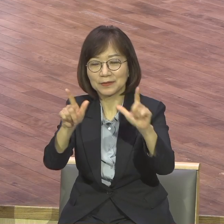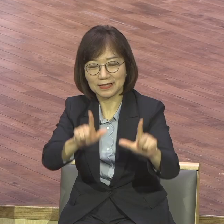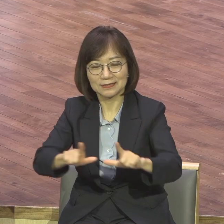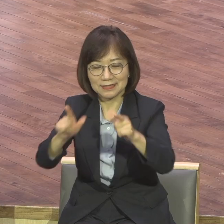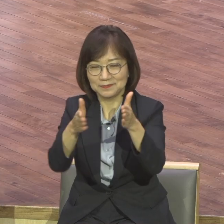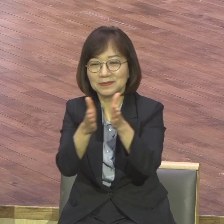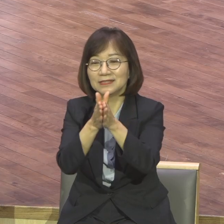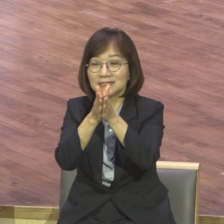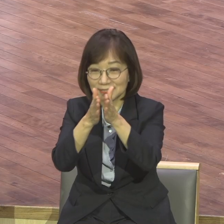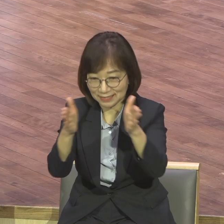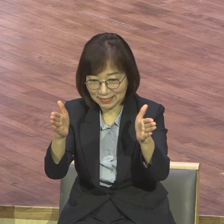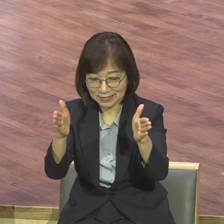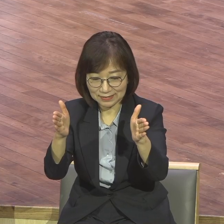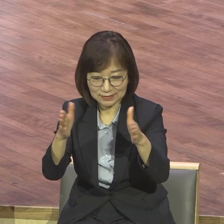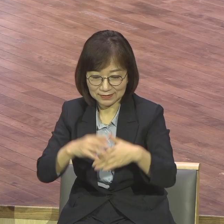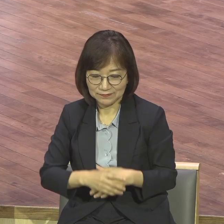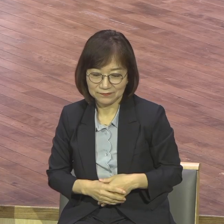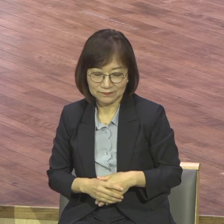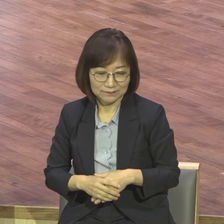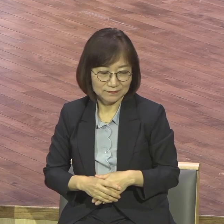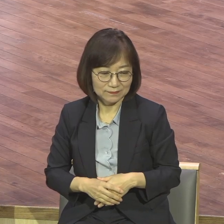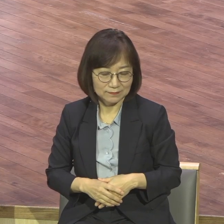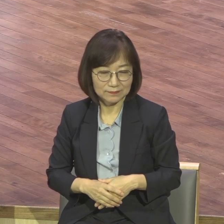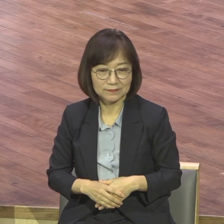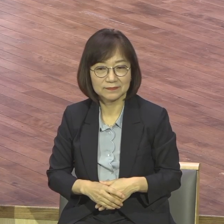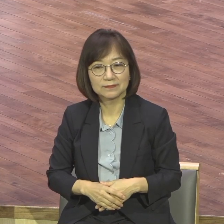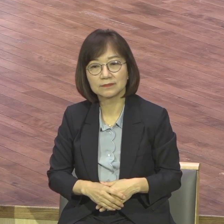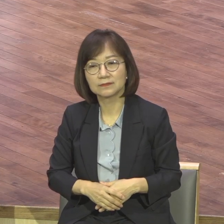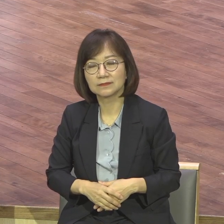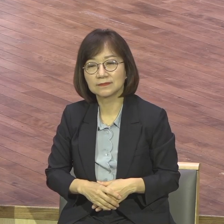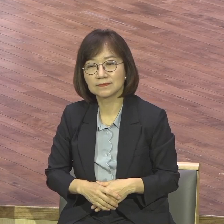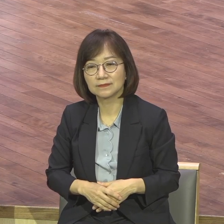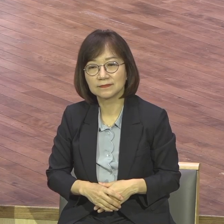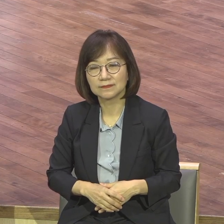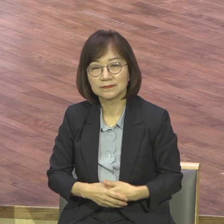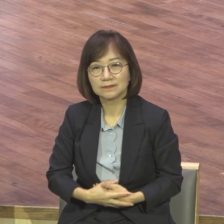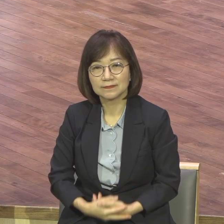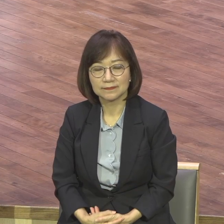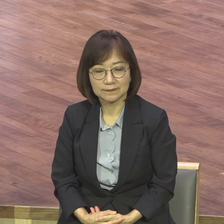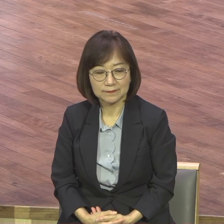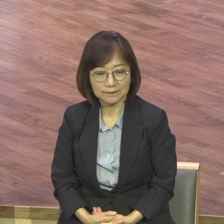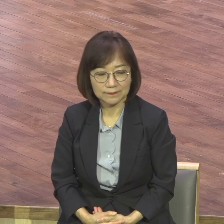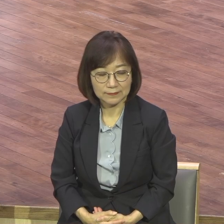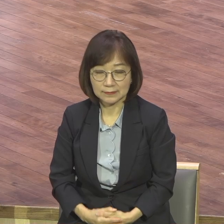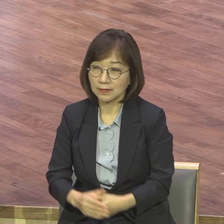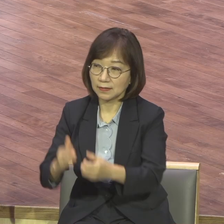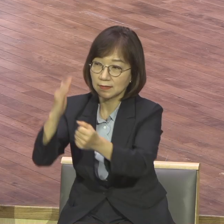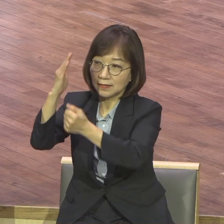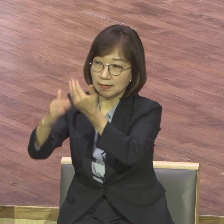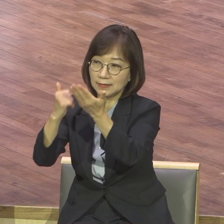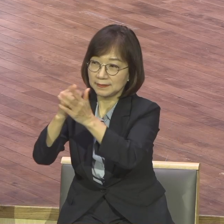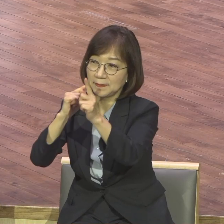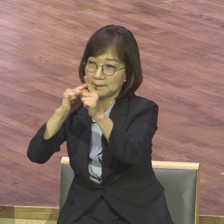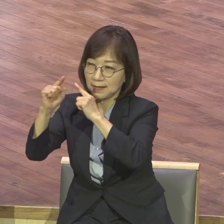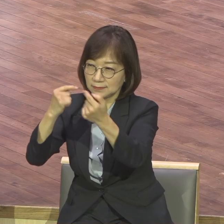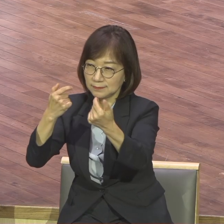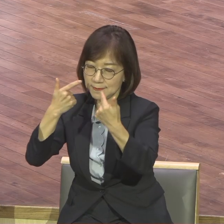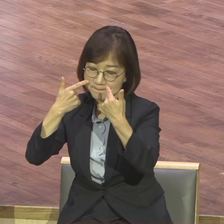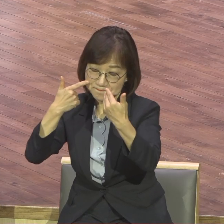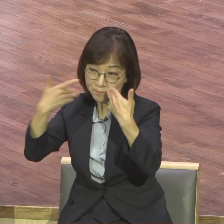말씀입니다. 이렇게 하나님의 말씀을 제대로 각인이 되어버리면